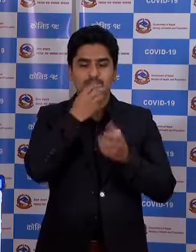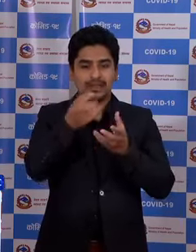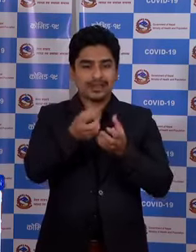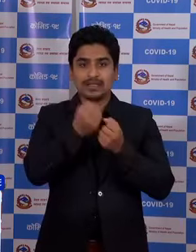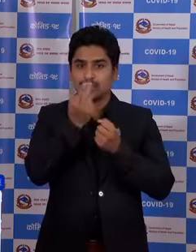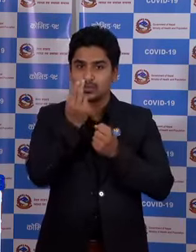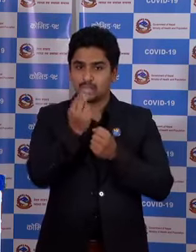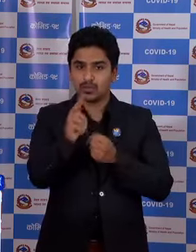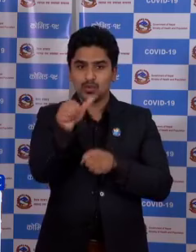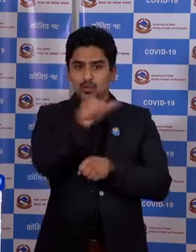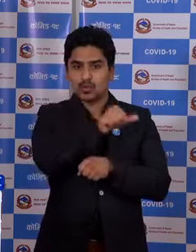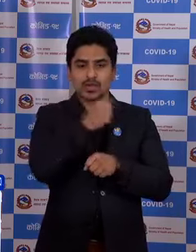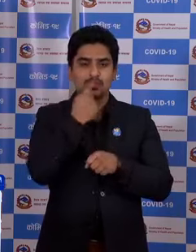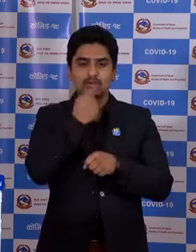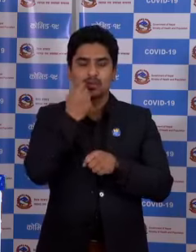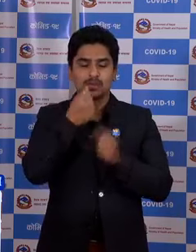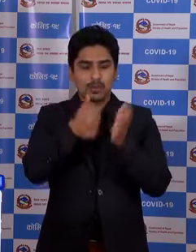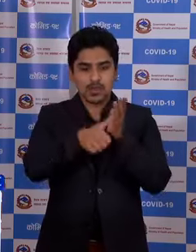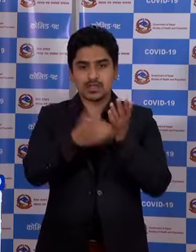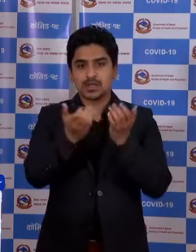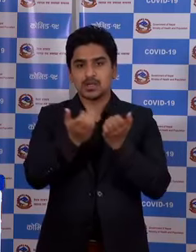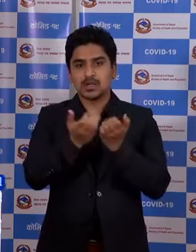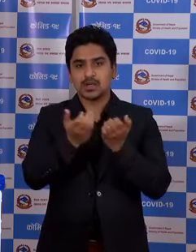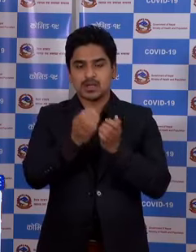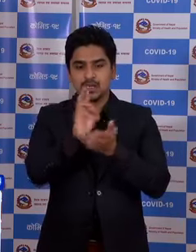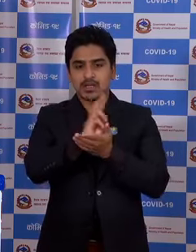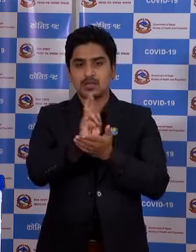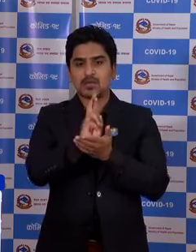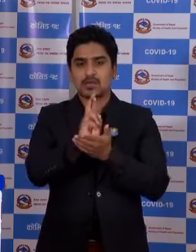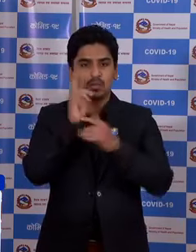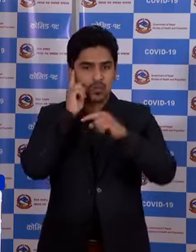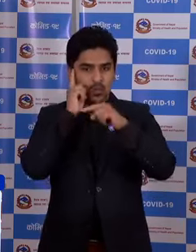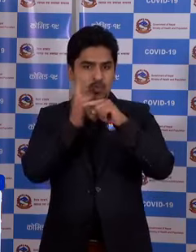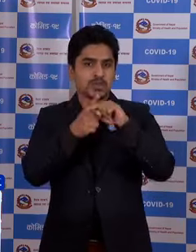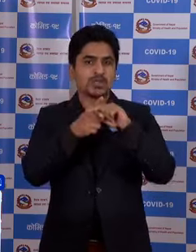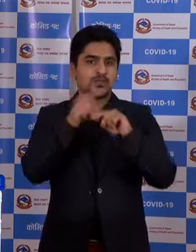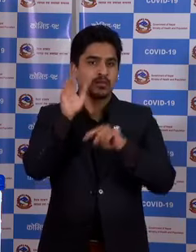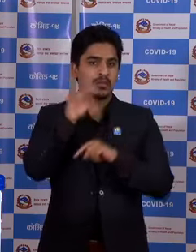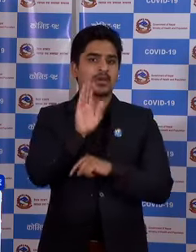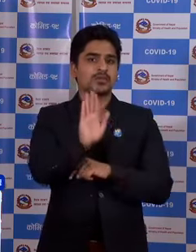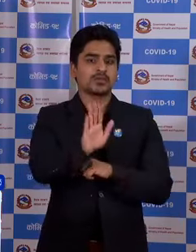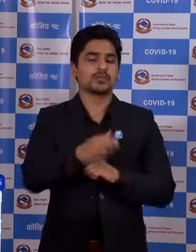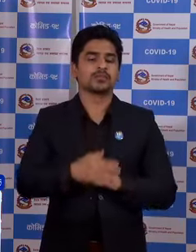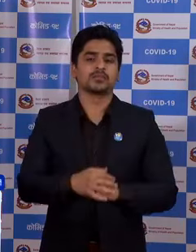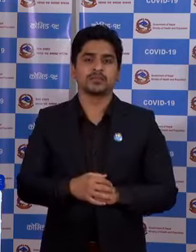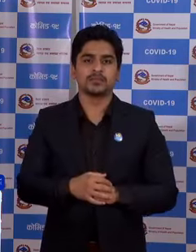थियो, उहाँको स्वाबको परीक्षणको रिपोर्ट पोजिटिभ आएको छ।